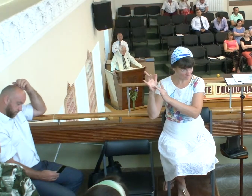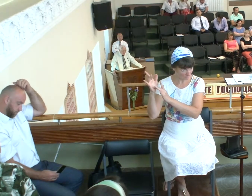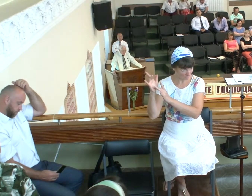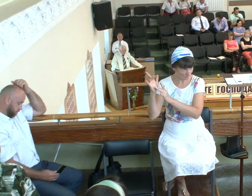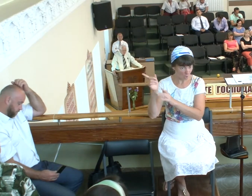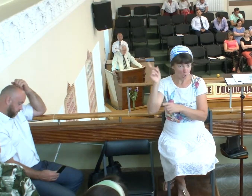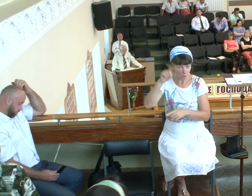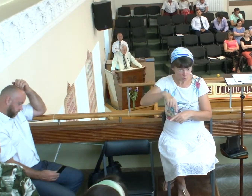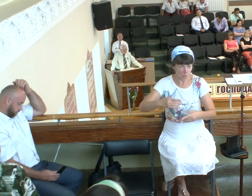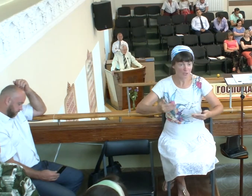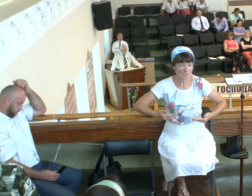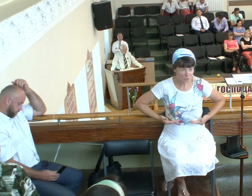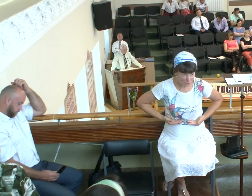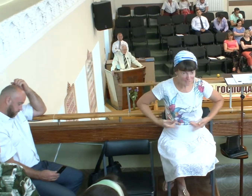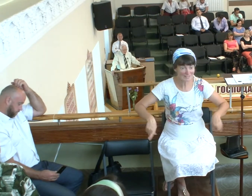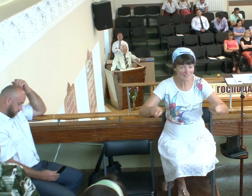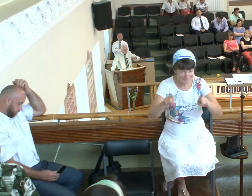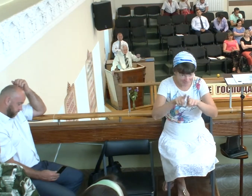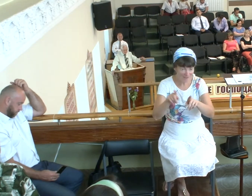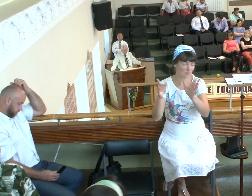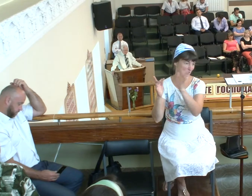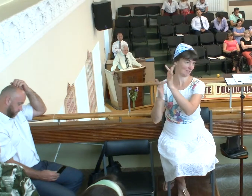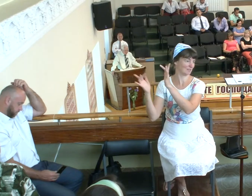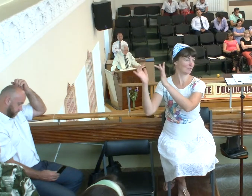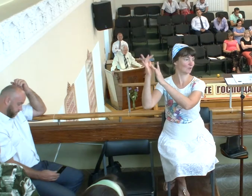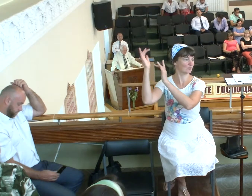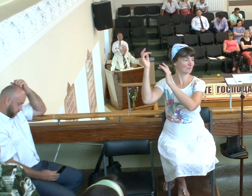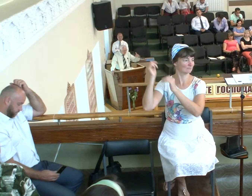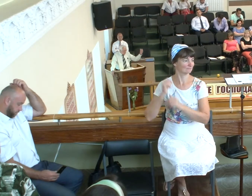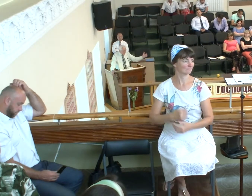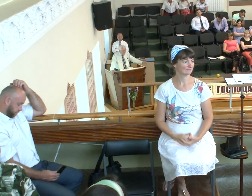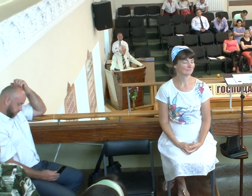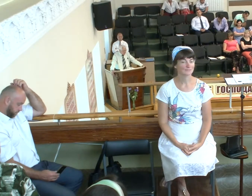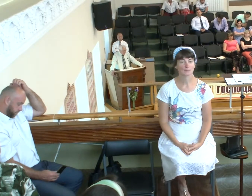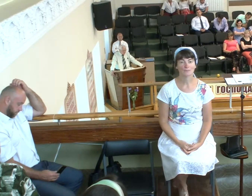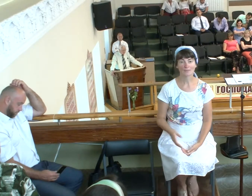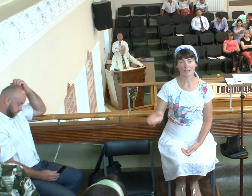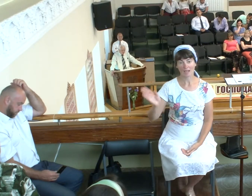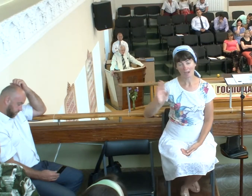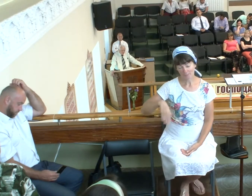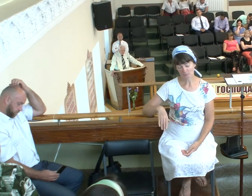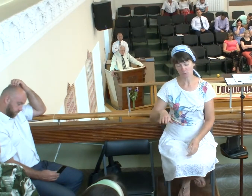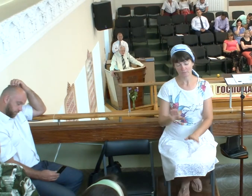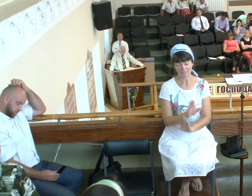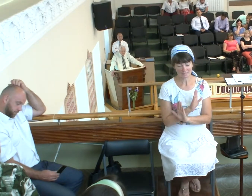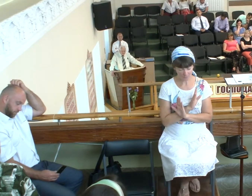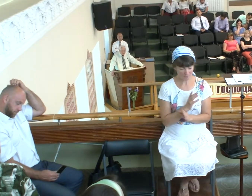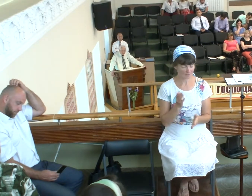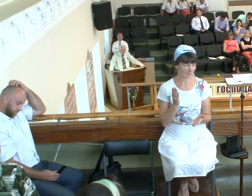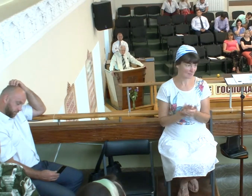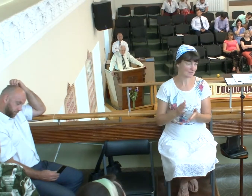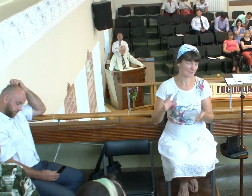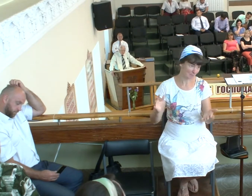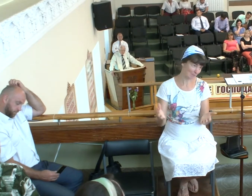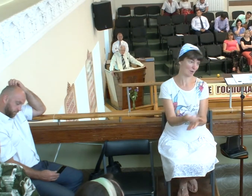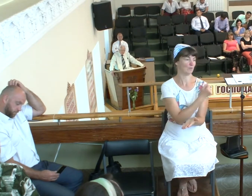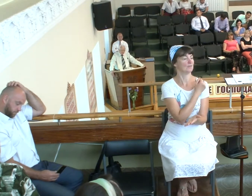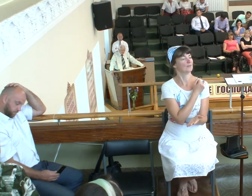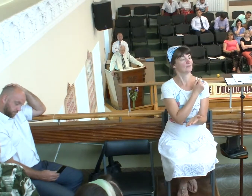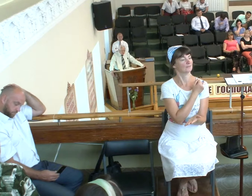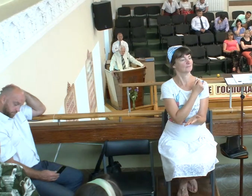Христос. Я не считаю ее дальше, а потом смерть приобретения. Для меня жизнь